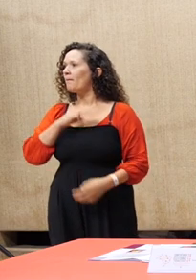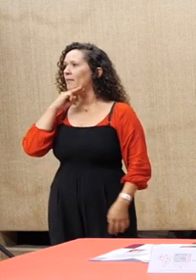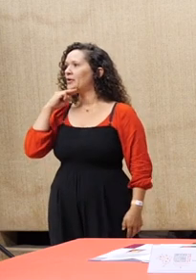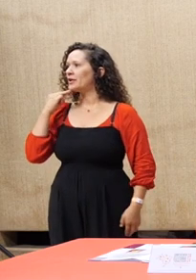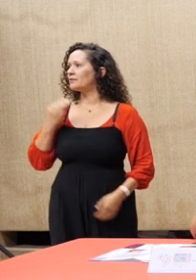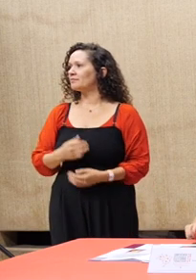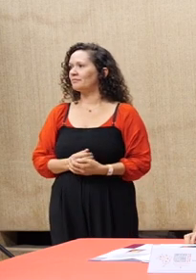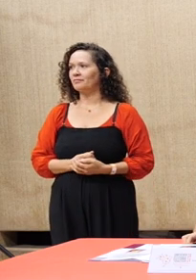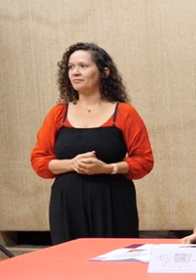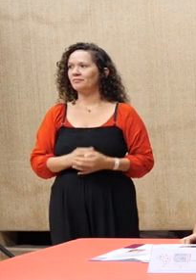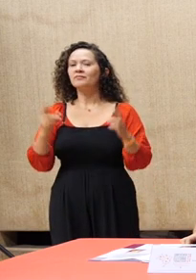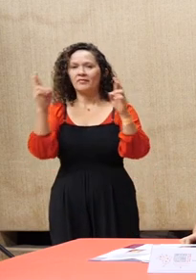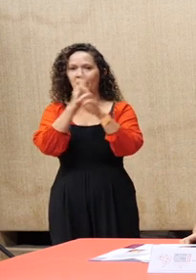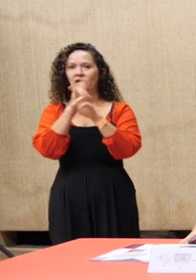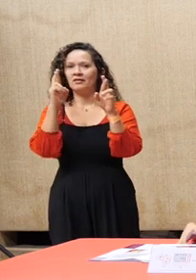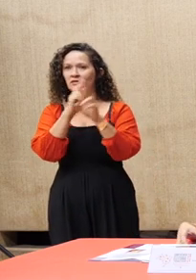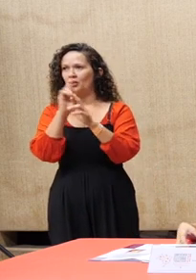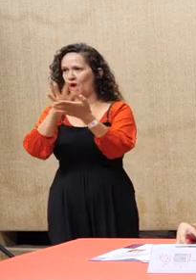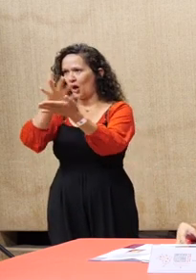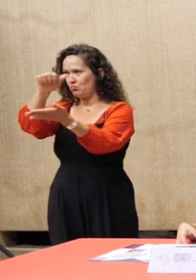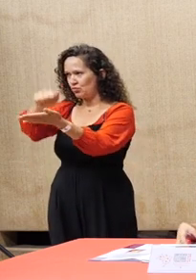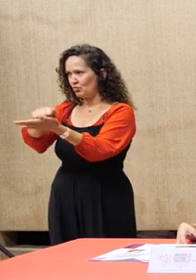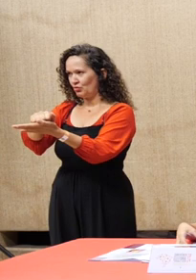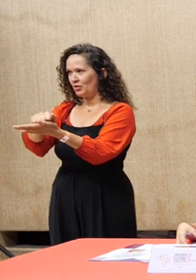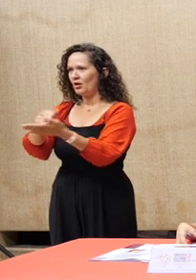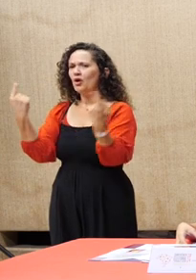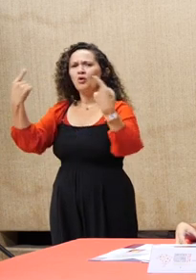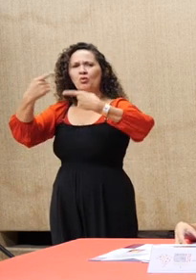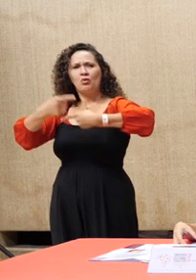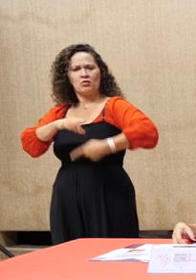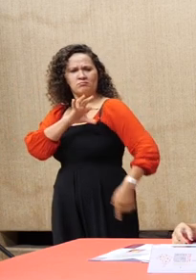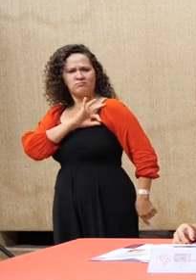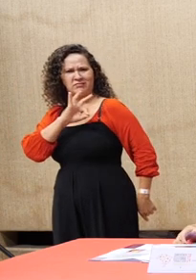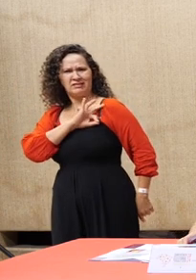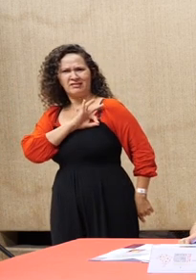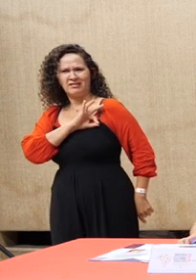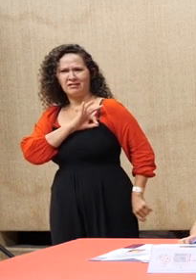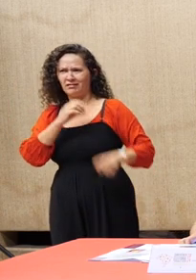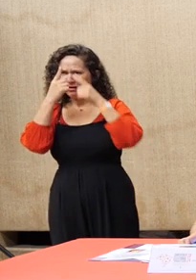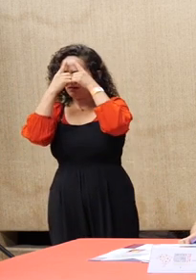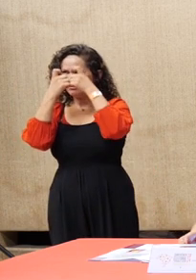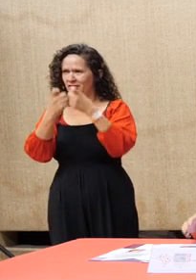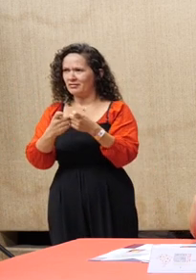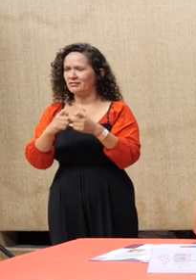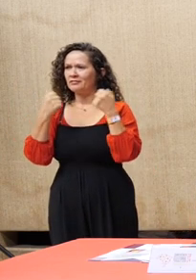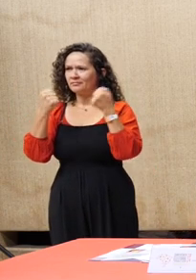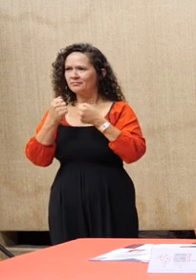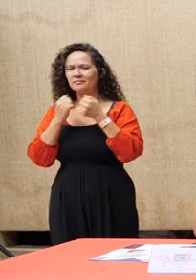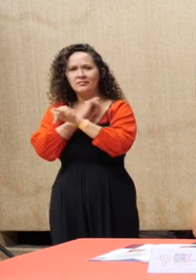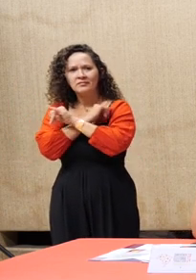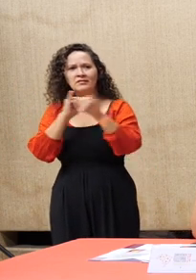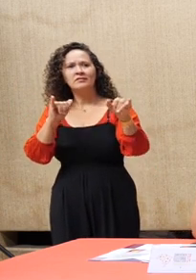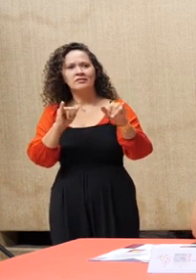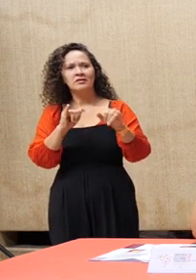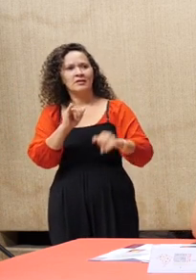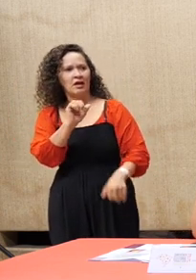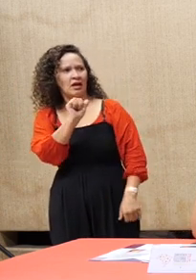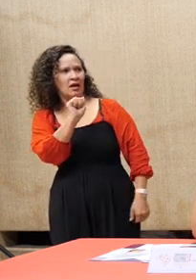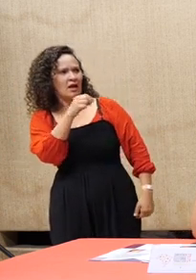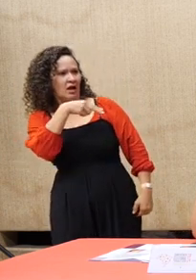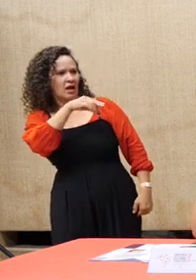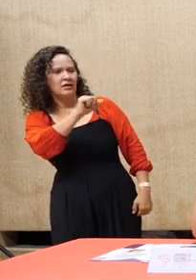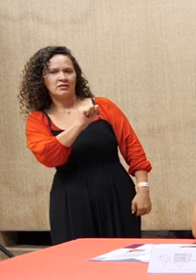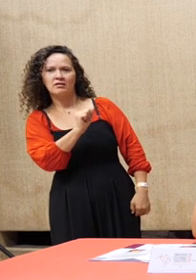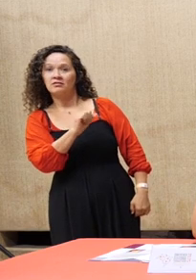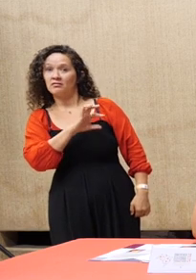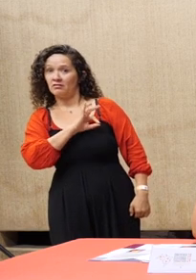avançar com relação à luta, o lado contra a quarentena policial, preciso falar aqui nesse sentido, companheira Adriana, quarentena policial que